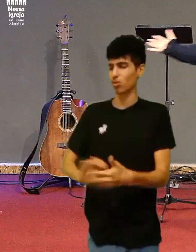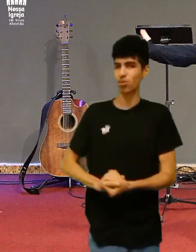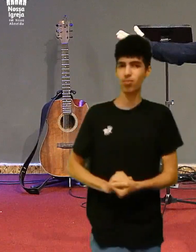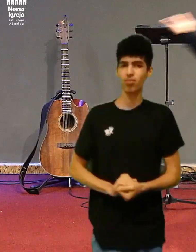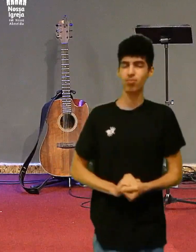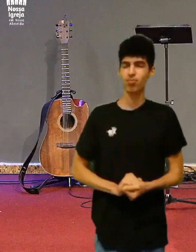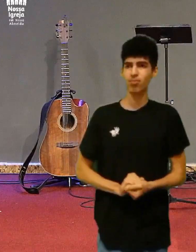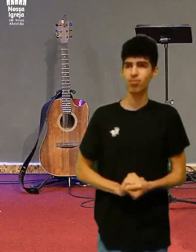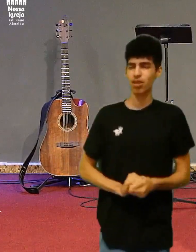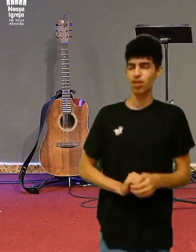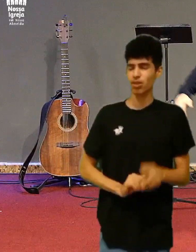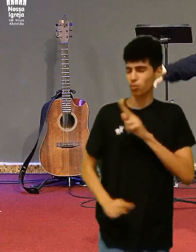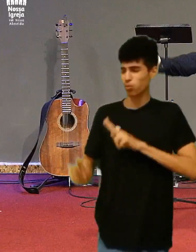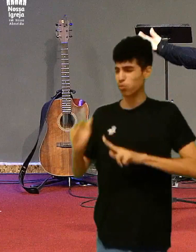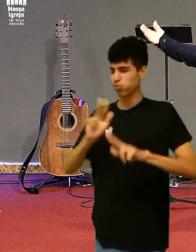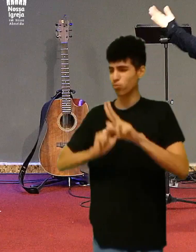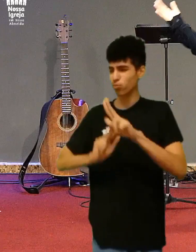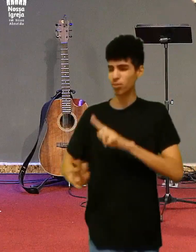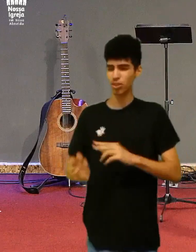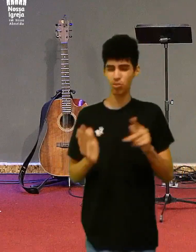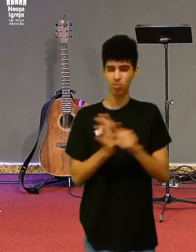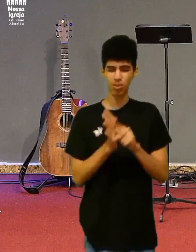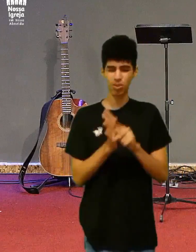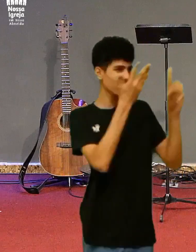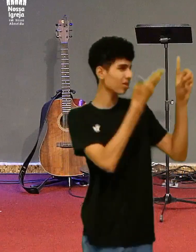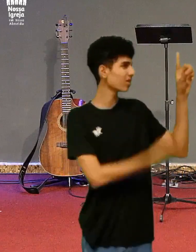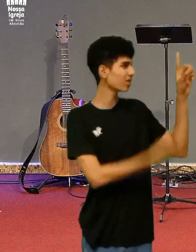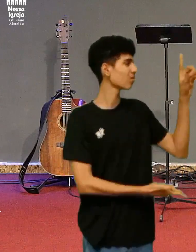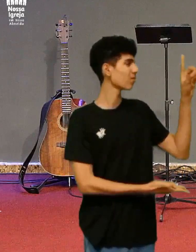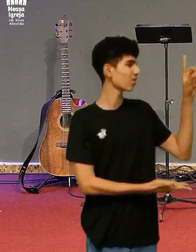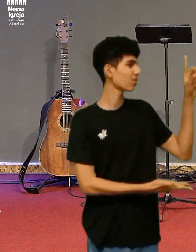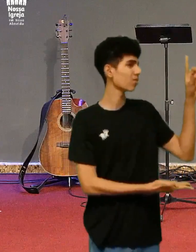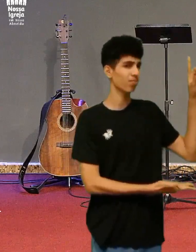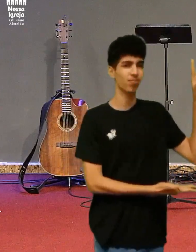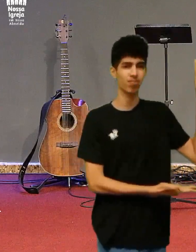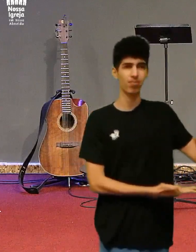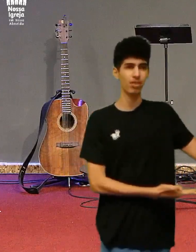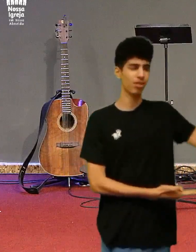Sopra o Teu vento. Sopra sobre eles.